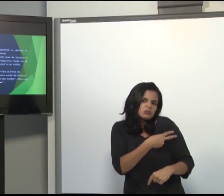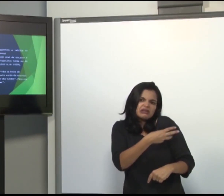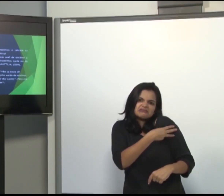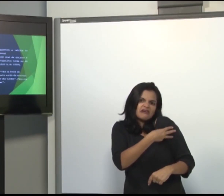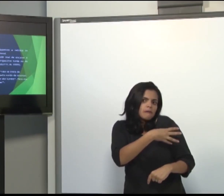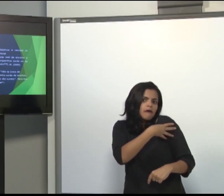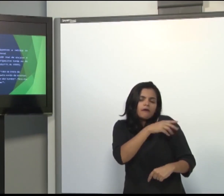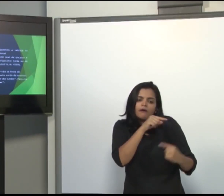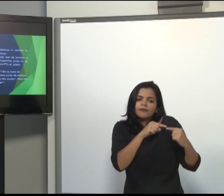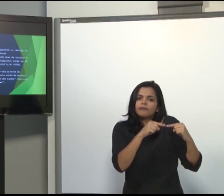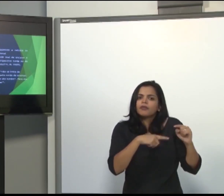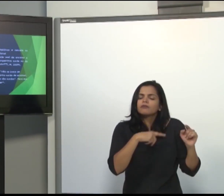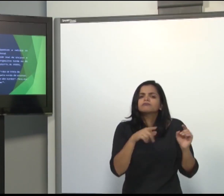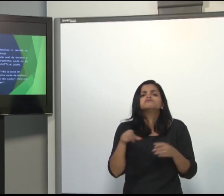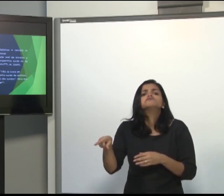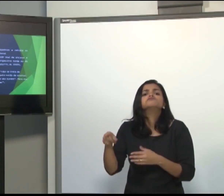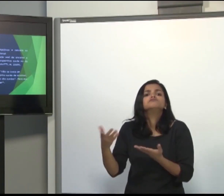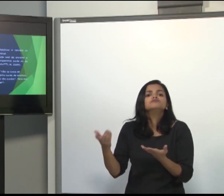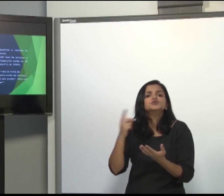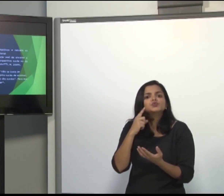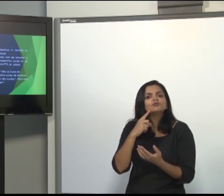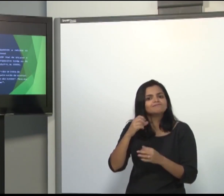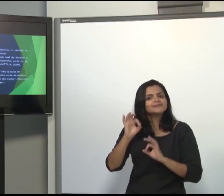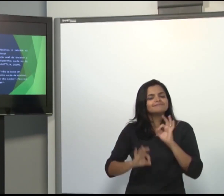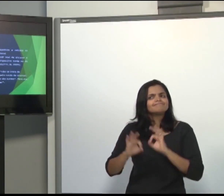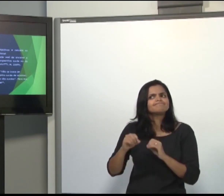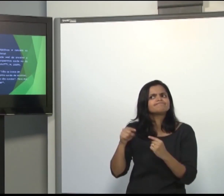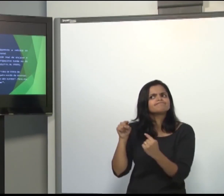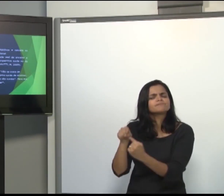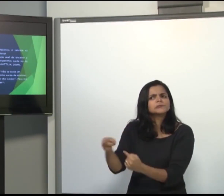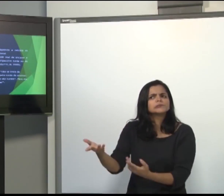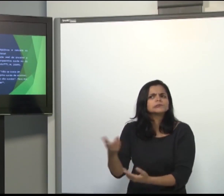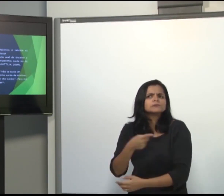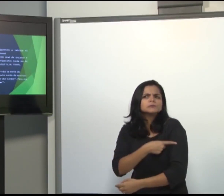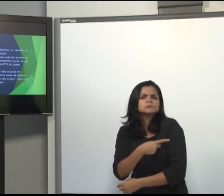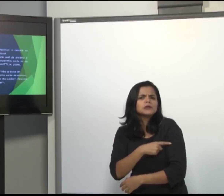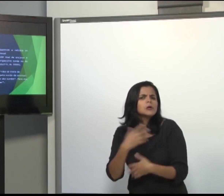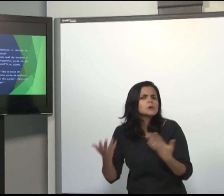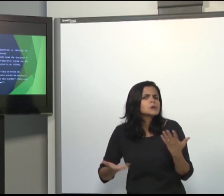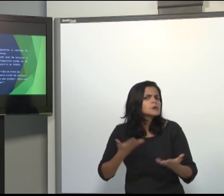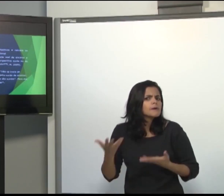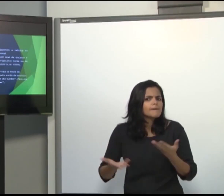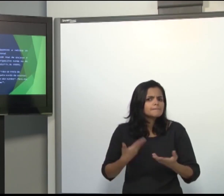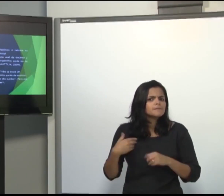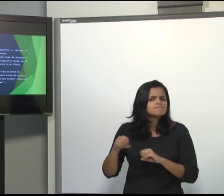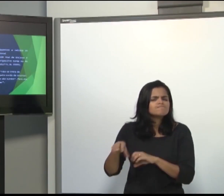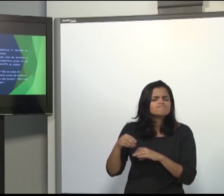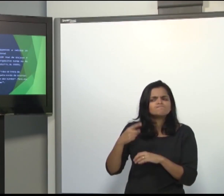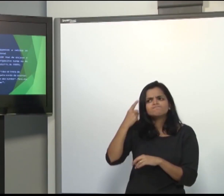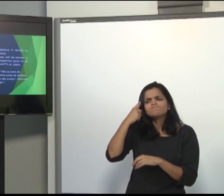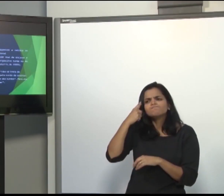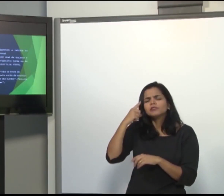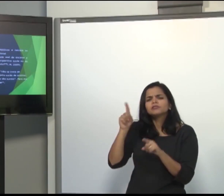o surdo lá no primeiro ano? Como eu vou fazer? Então, eu tenho que ter uma teoria, eu tenho que pensar nesse processo de